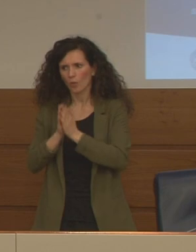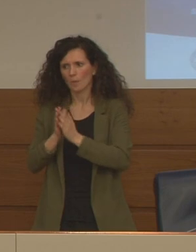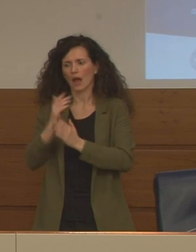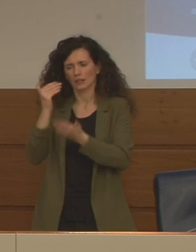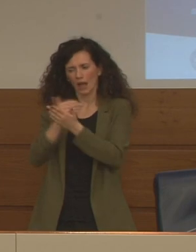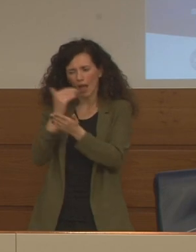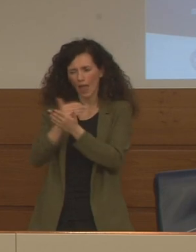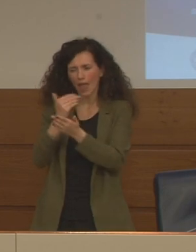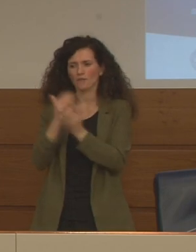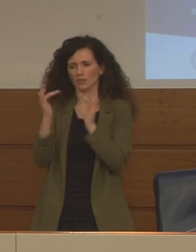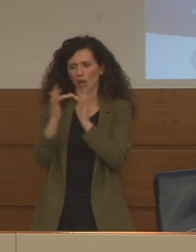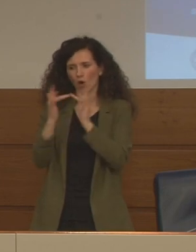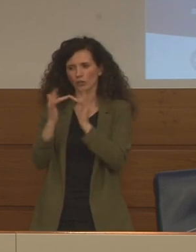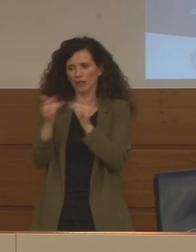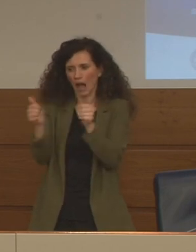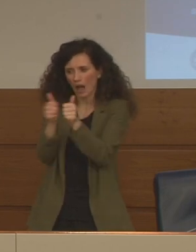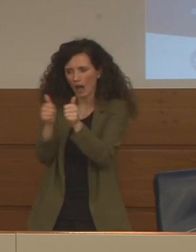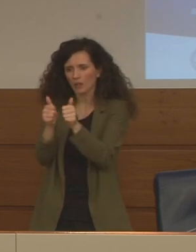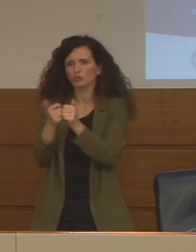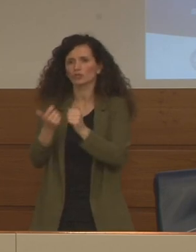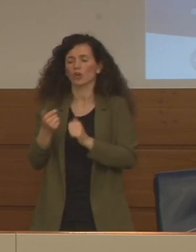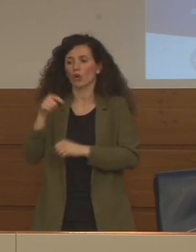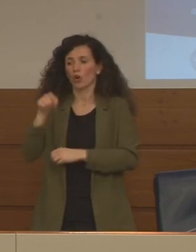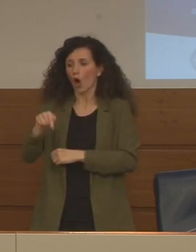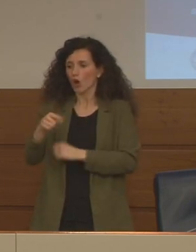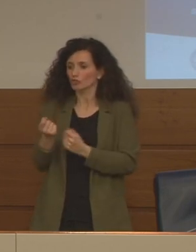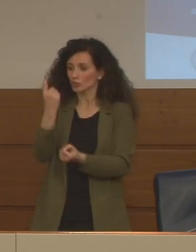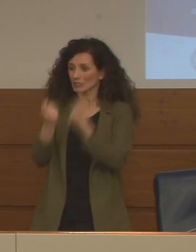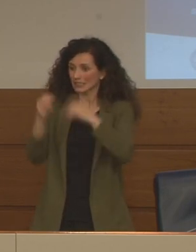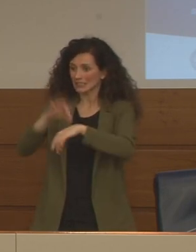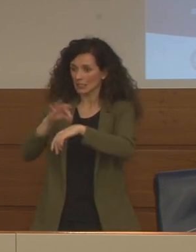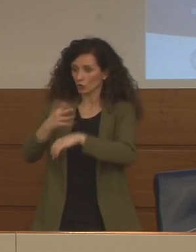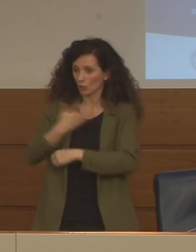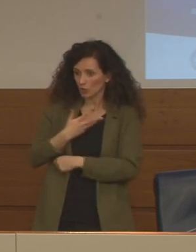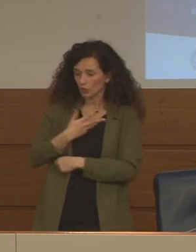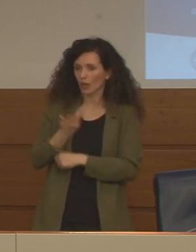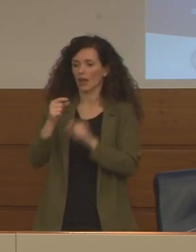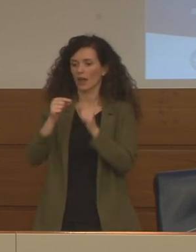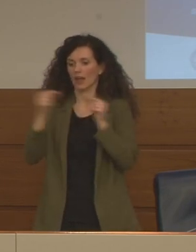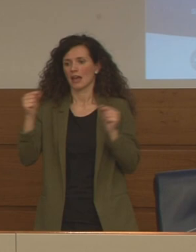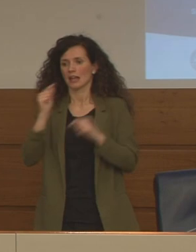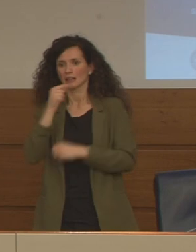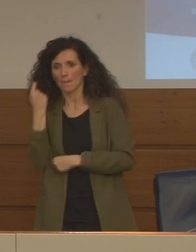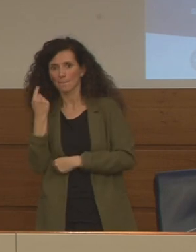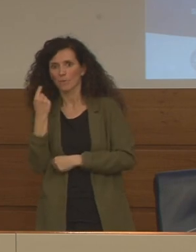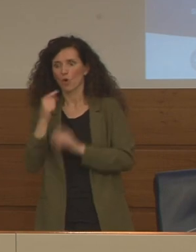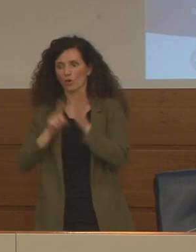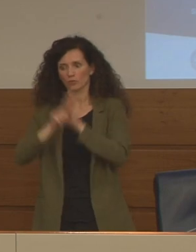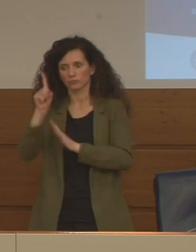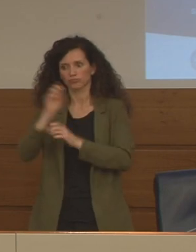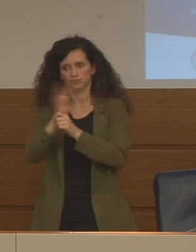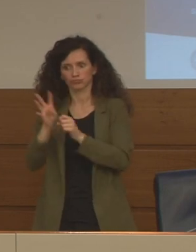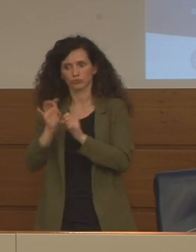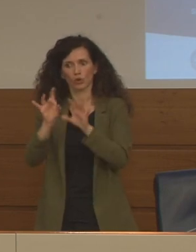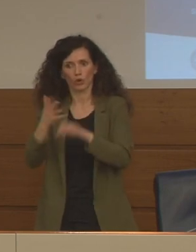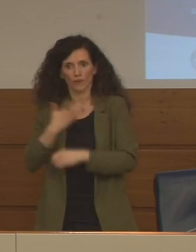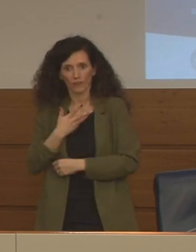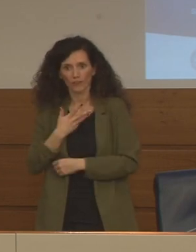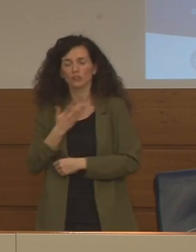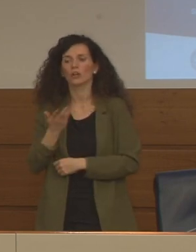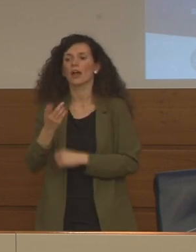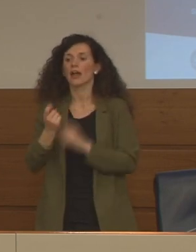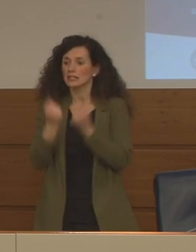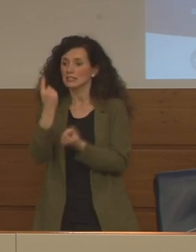laddove sono contatti stretti o sinto paci sintomatici quindi con con tampone pocho si positivo ma con pochi sintomi a